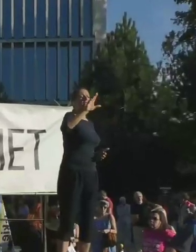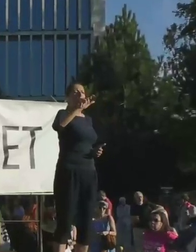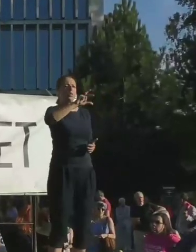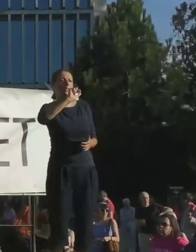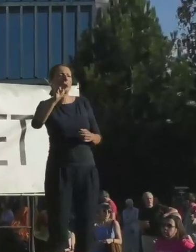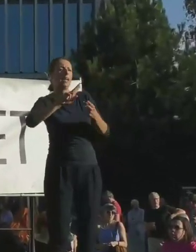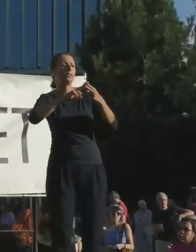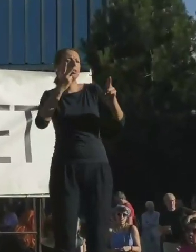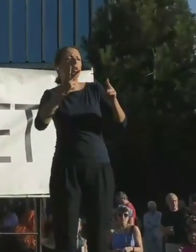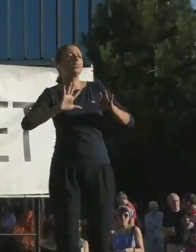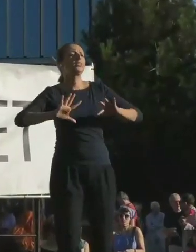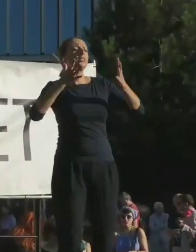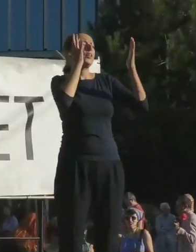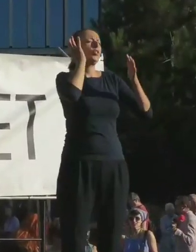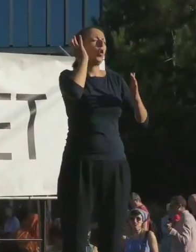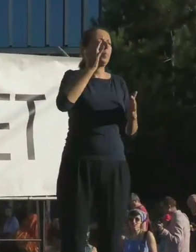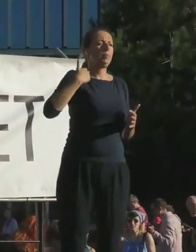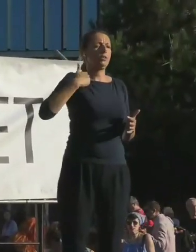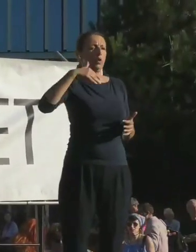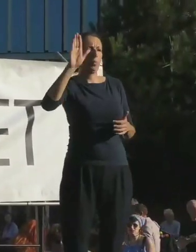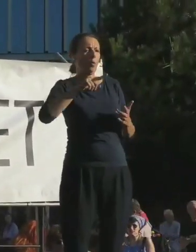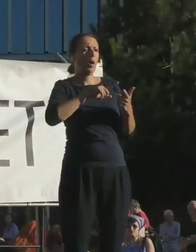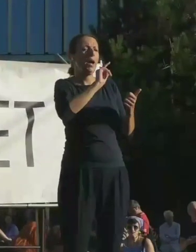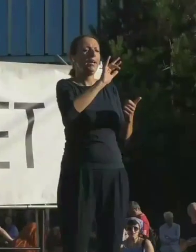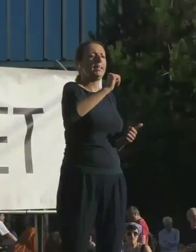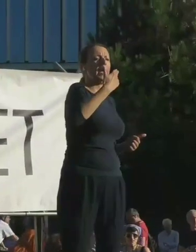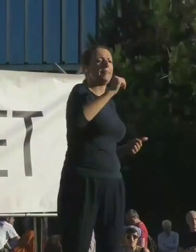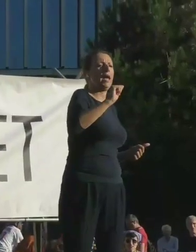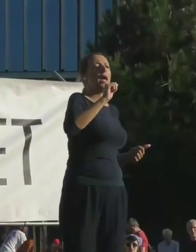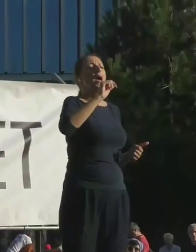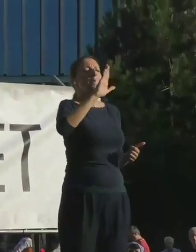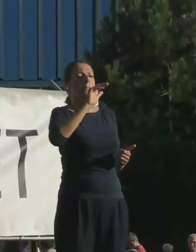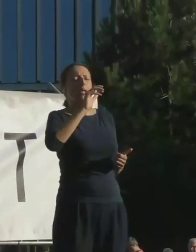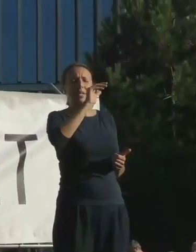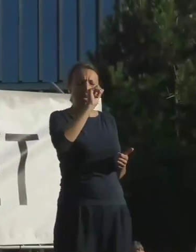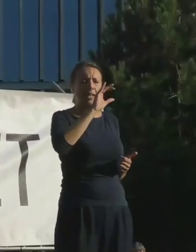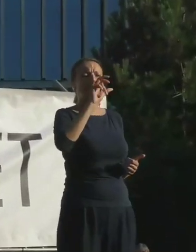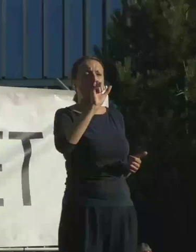kobiet Bielsko-Biała i Irena Smolarek, strajk kobiet Żnin.